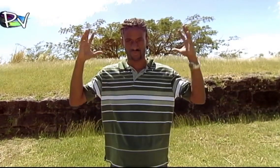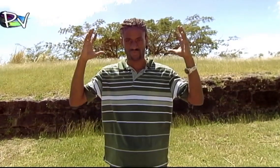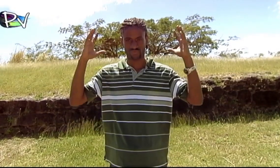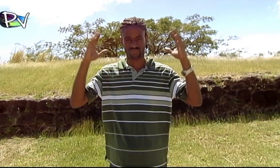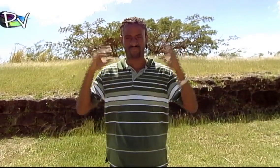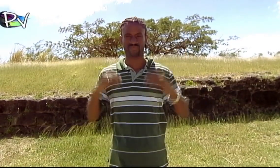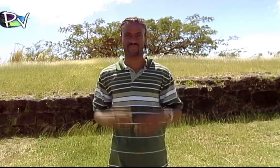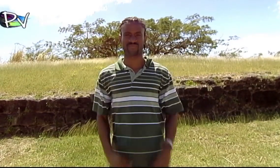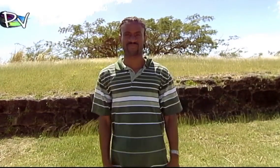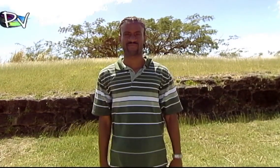Grosse tête.